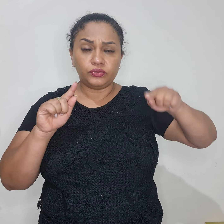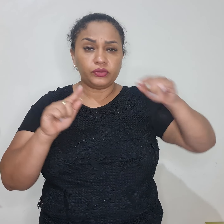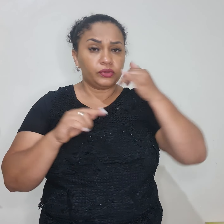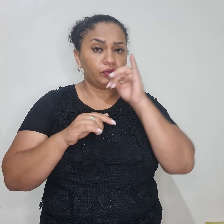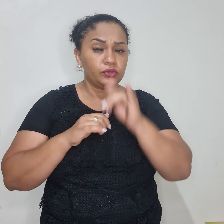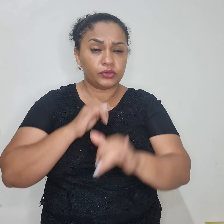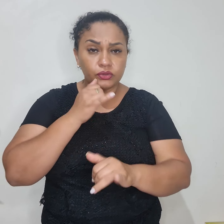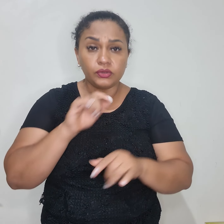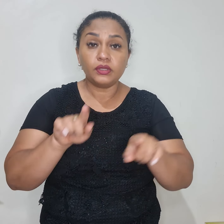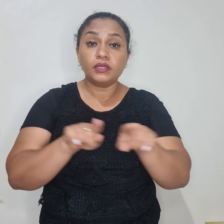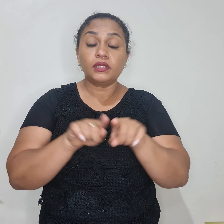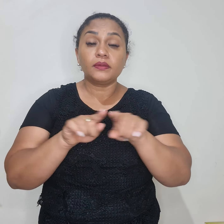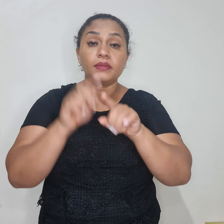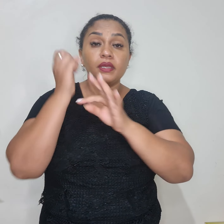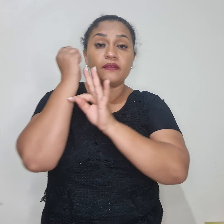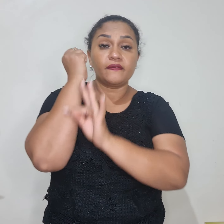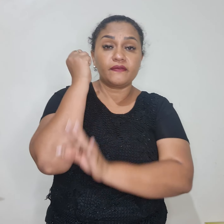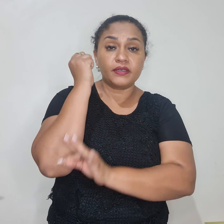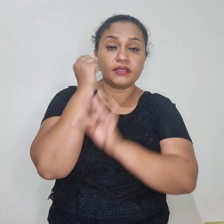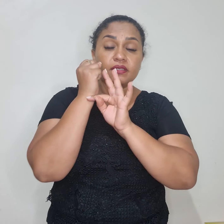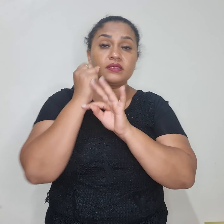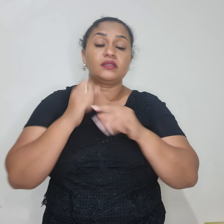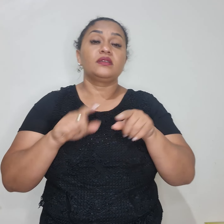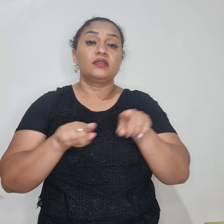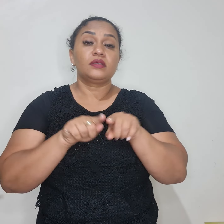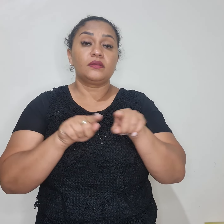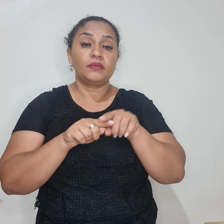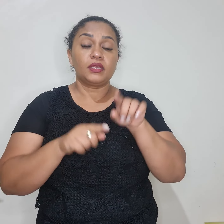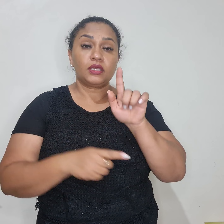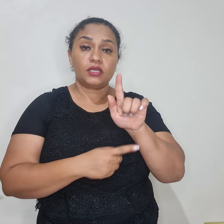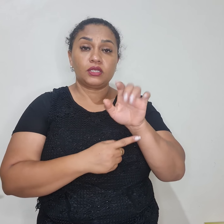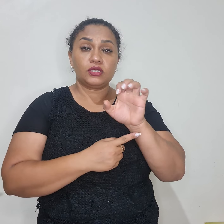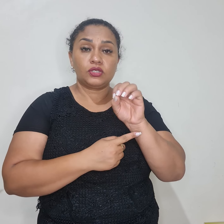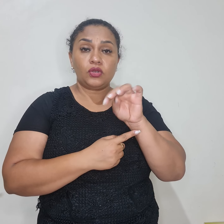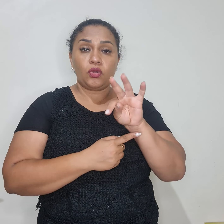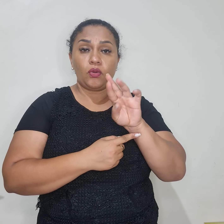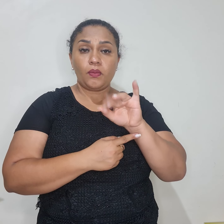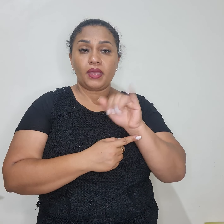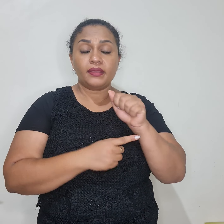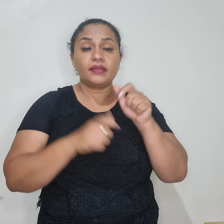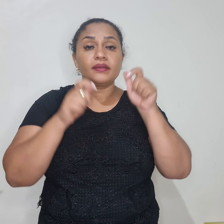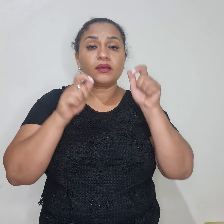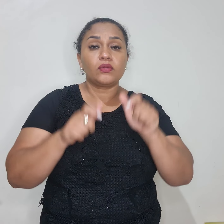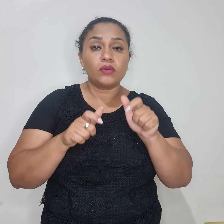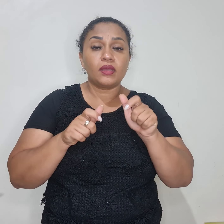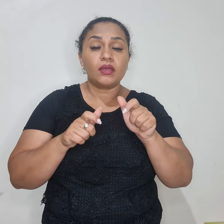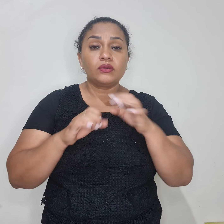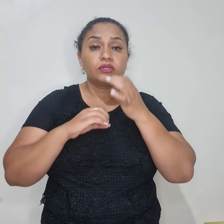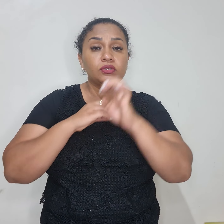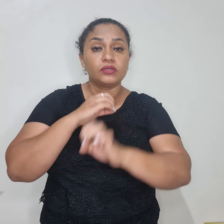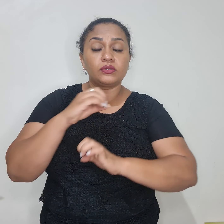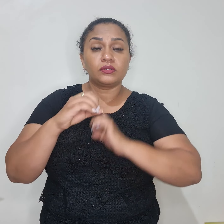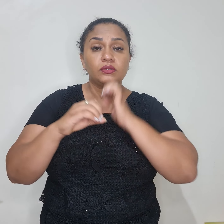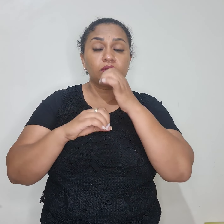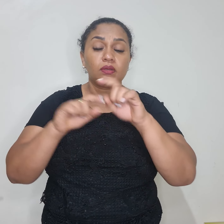física quântica para explicar justamente esse modelo tridimensional, de onde os elétrons estão localizados, a partir do modelo de Rutherford-Bohr.